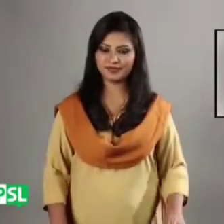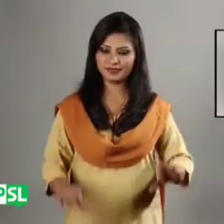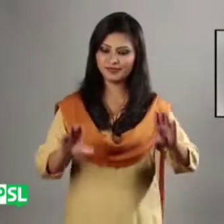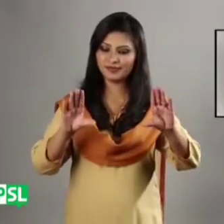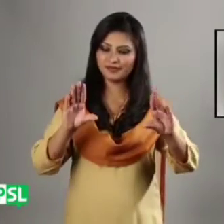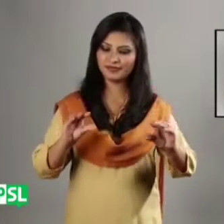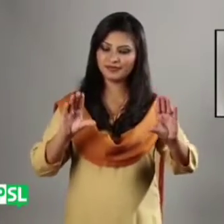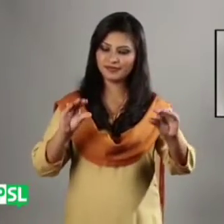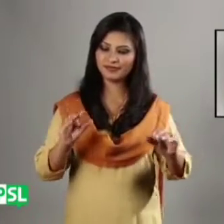Pillow.